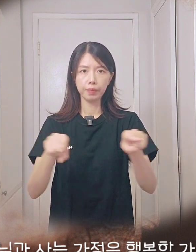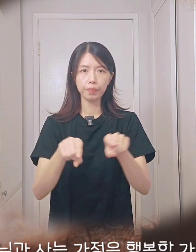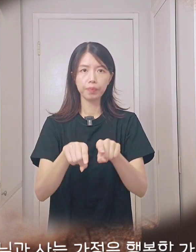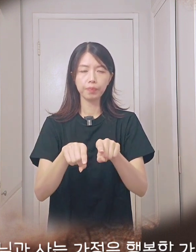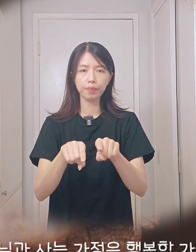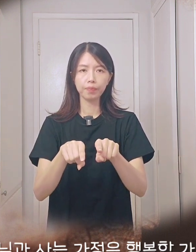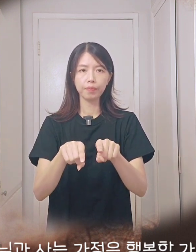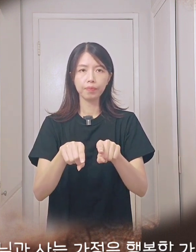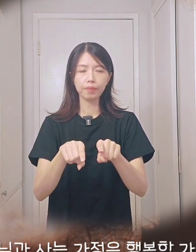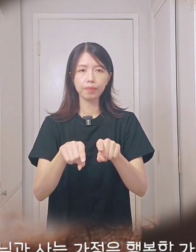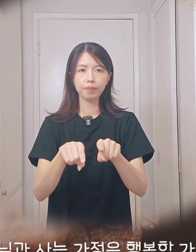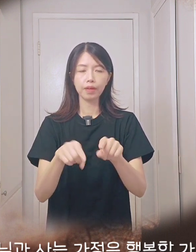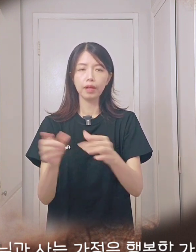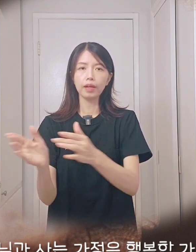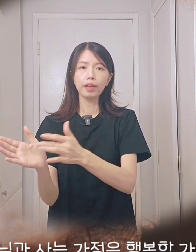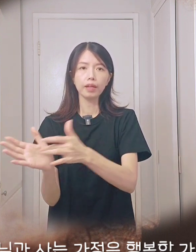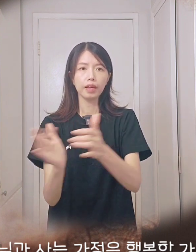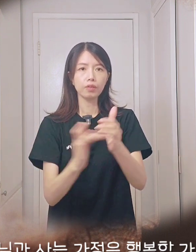함께.